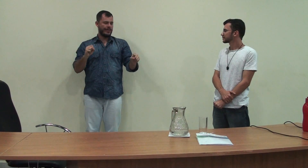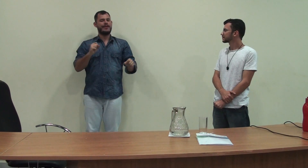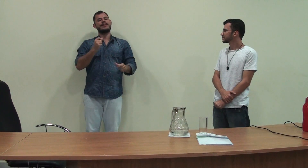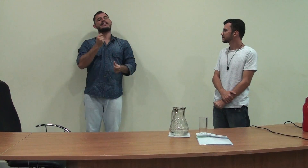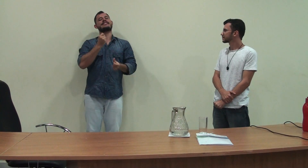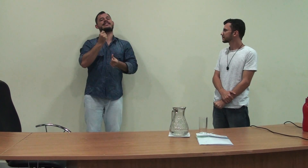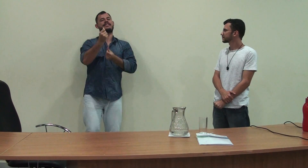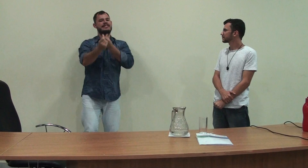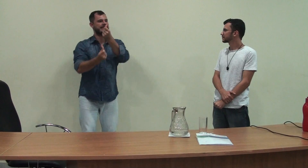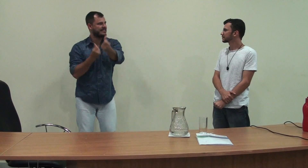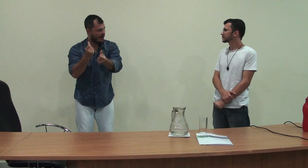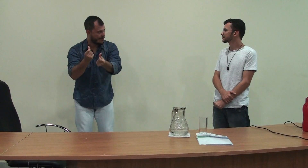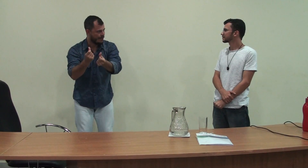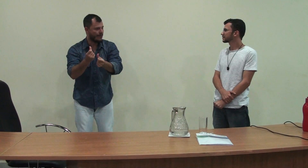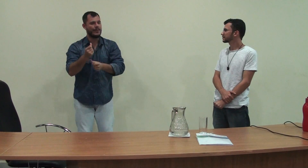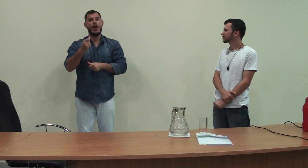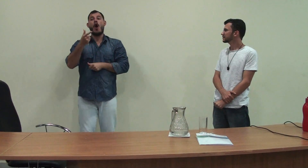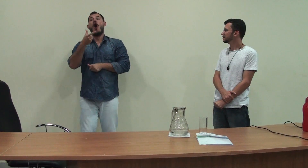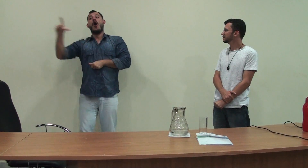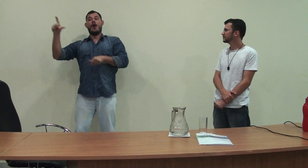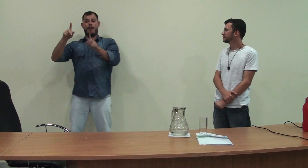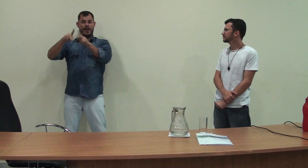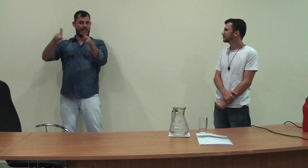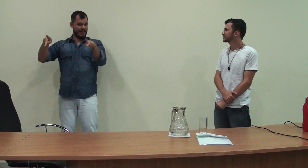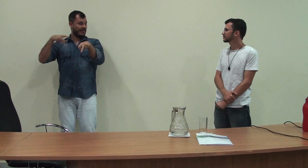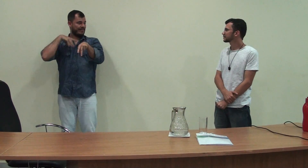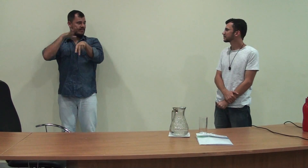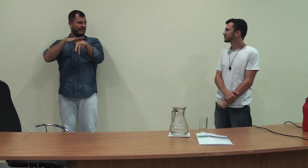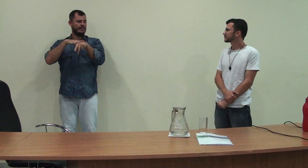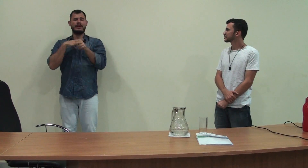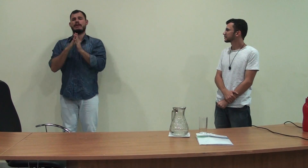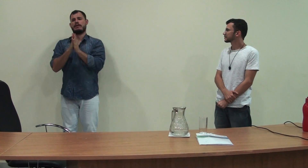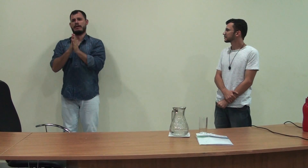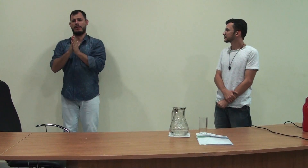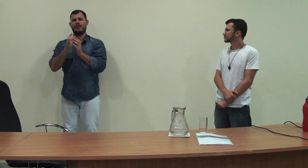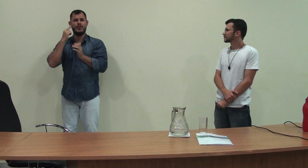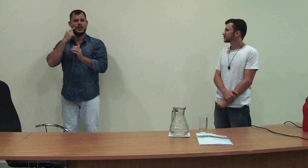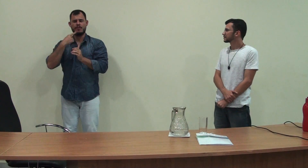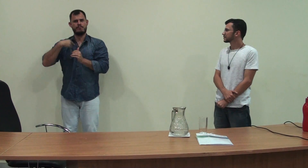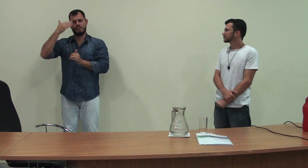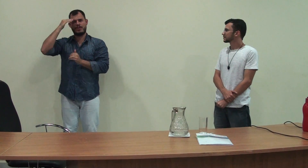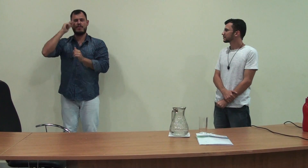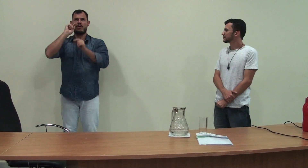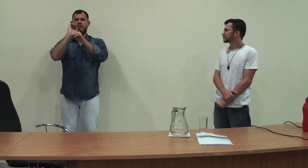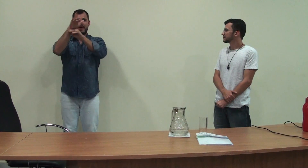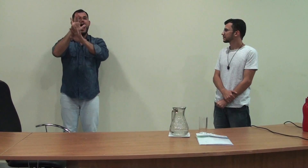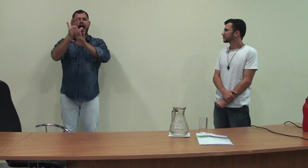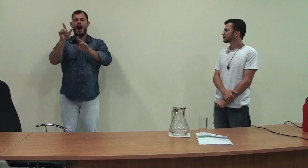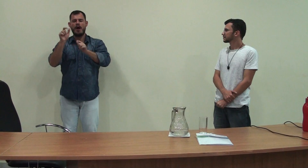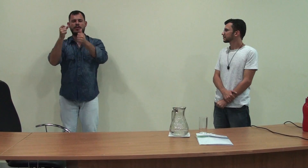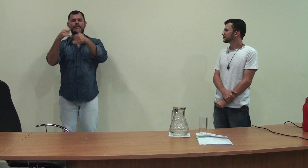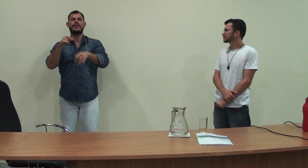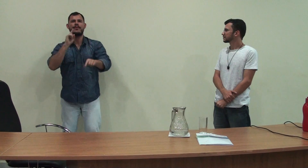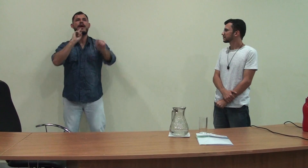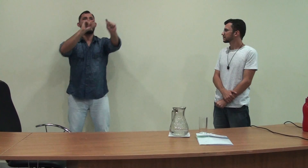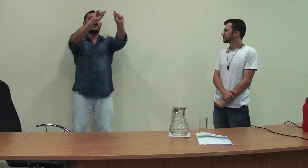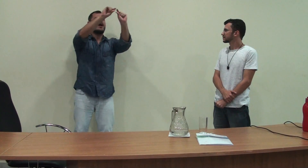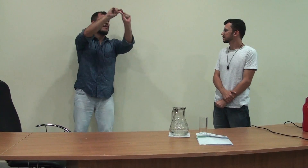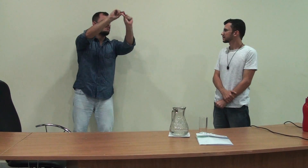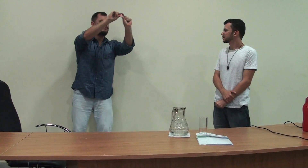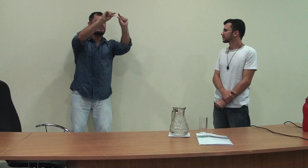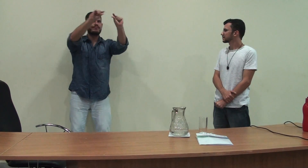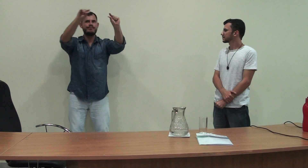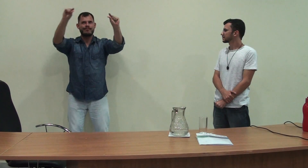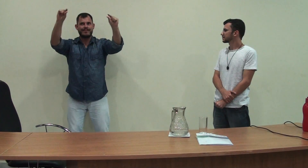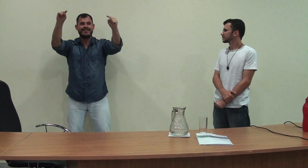por exemplo, nessa disciplina eu fui reprovado, no semestre seguinte, com outro professor, o